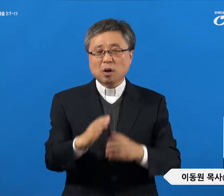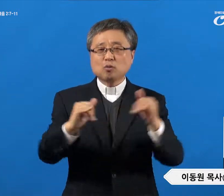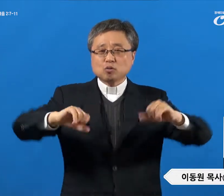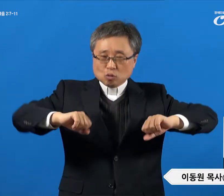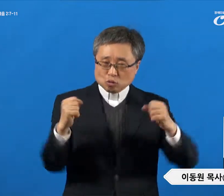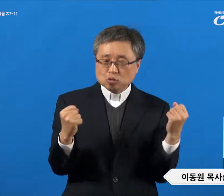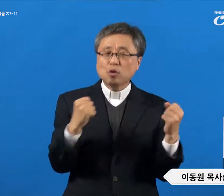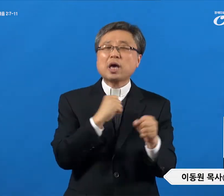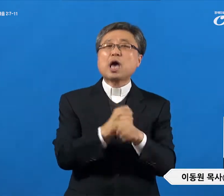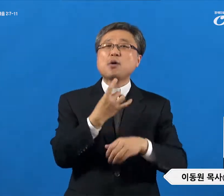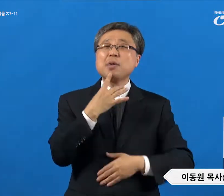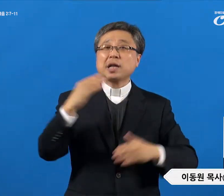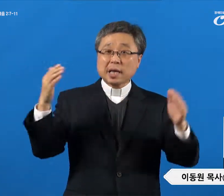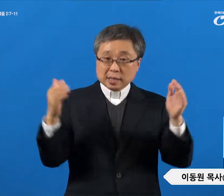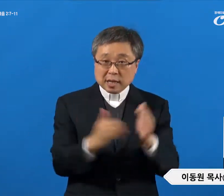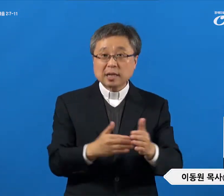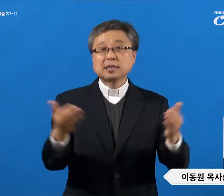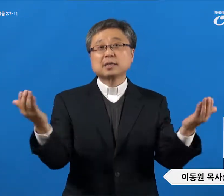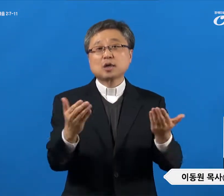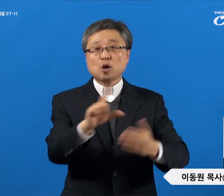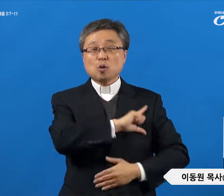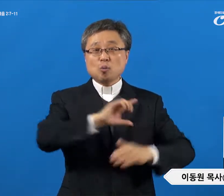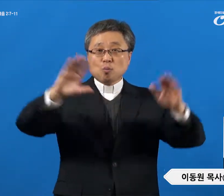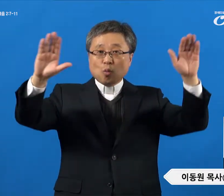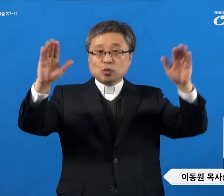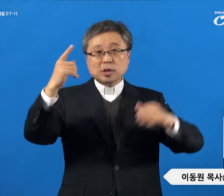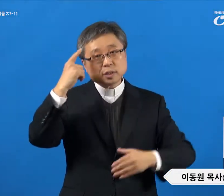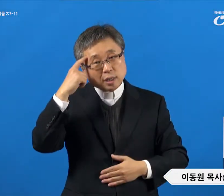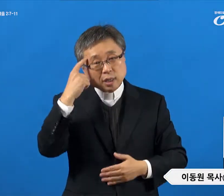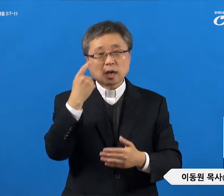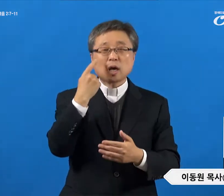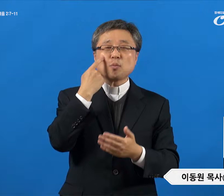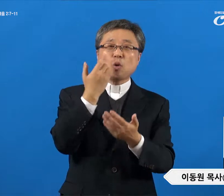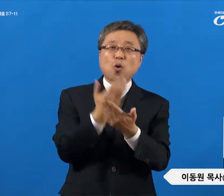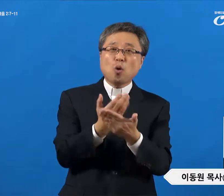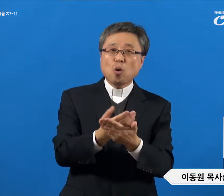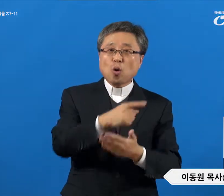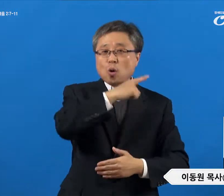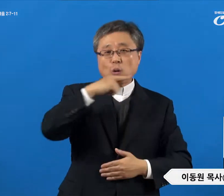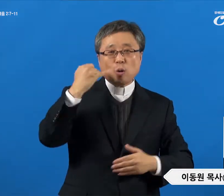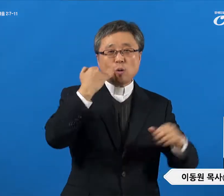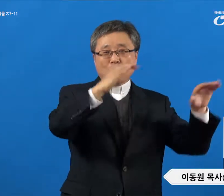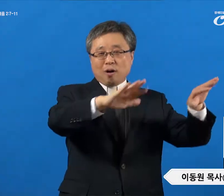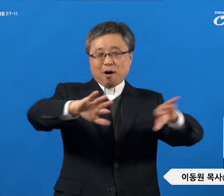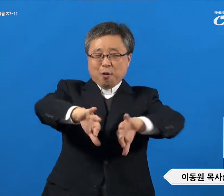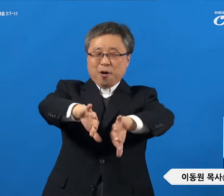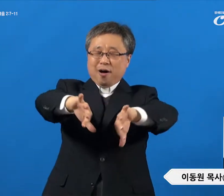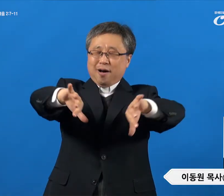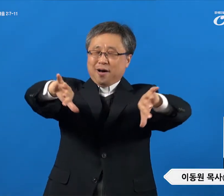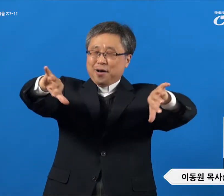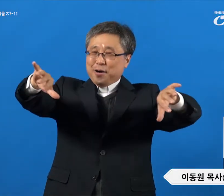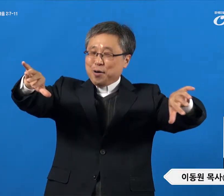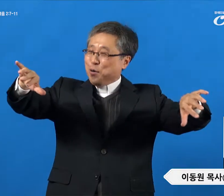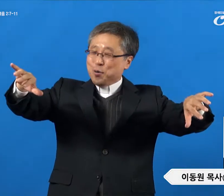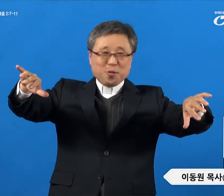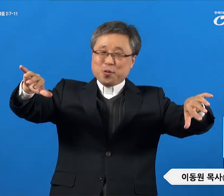했었다는 사실입니다. 모세 생각해 보세요. 모세, 홍해바다를 쫙 열었던 드라마의 주인공, 기적의